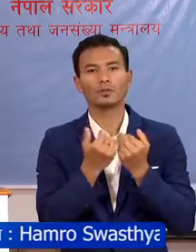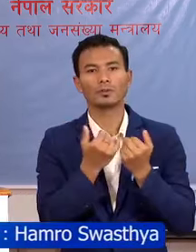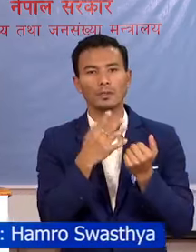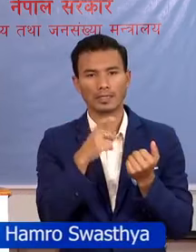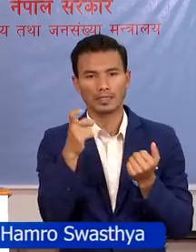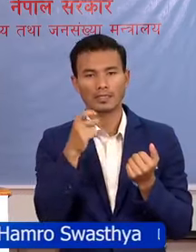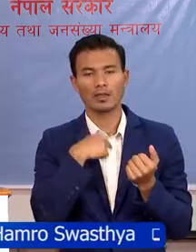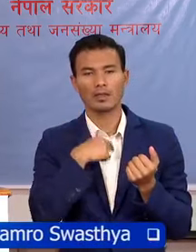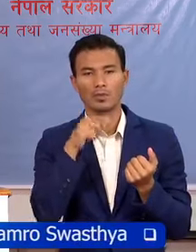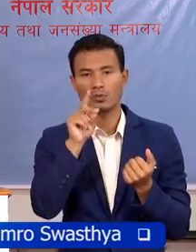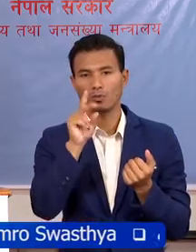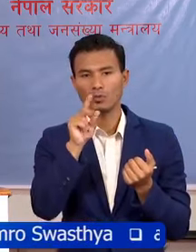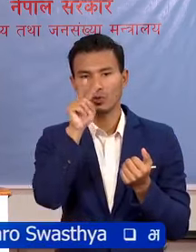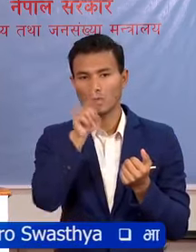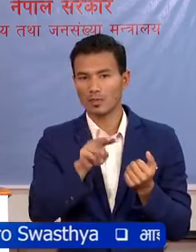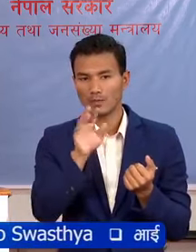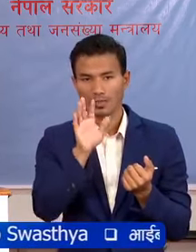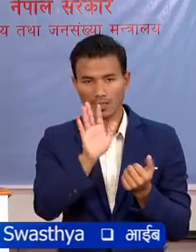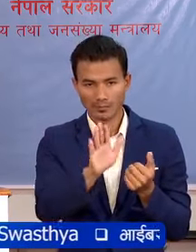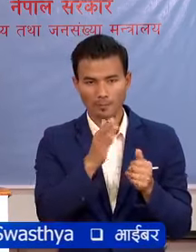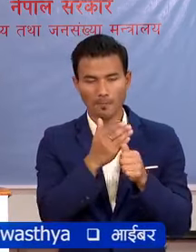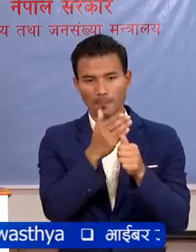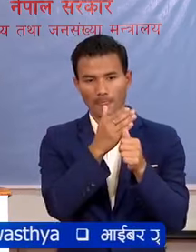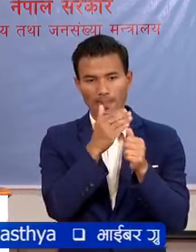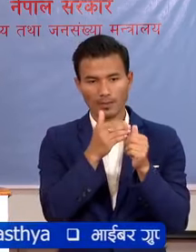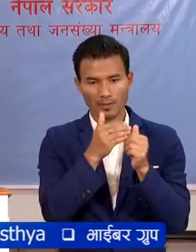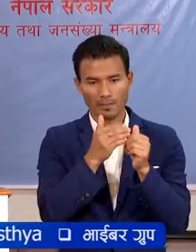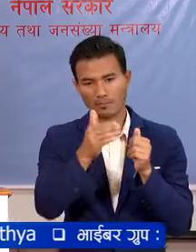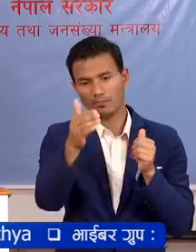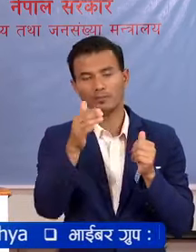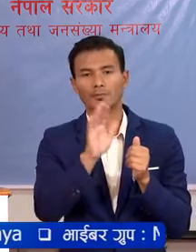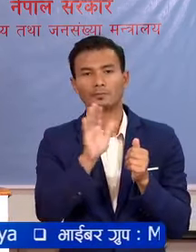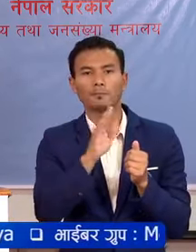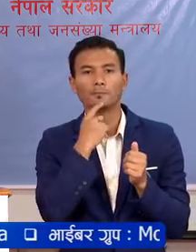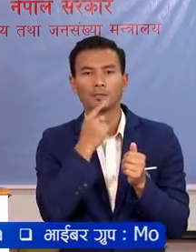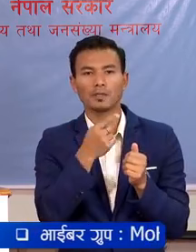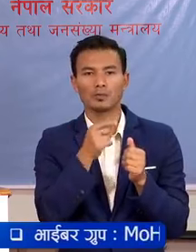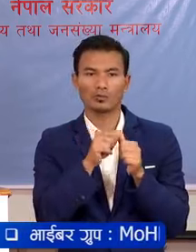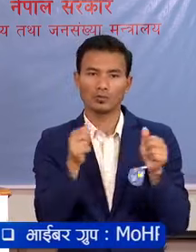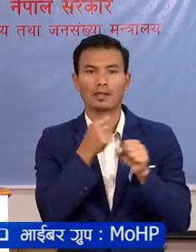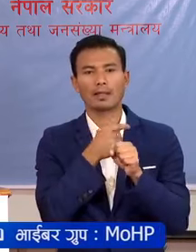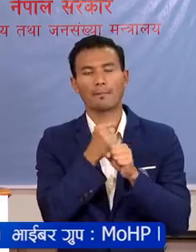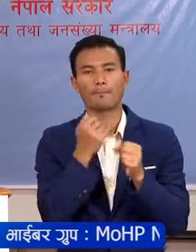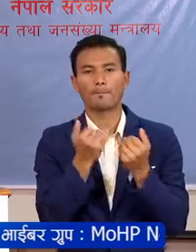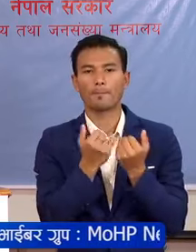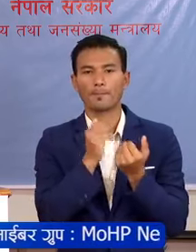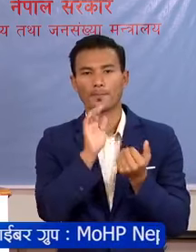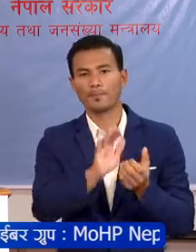चाहें हमी दोस्त्रों अवस्तामा हो त्या मंदा अगाडी न बड़ोस बननी शाबले हमी अगाडी बढ़े रहा को